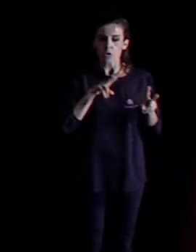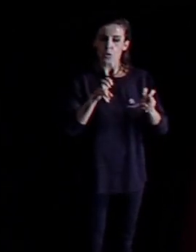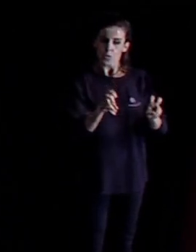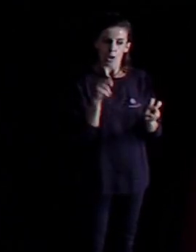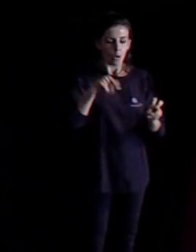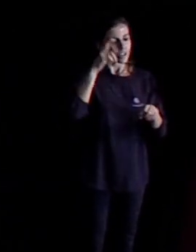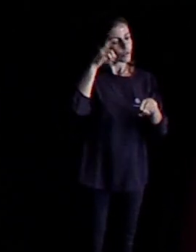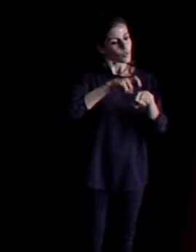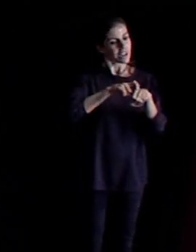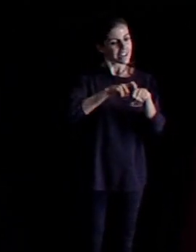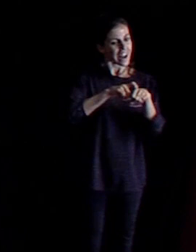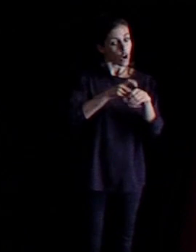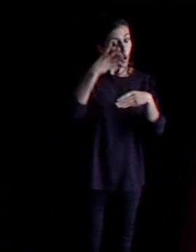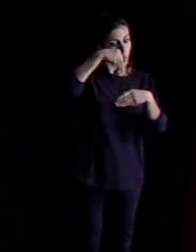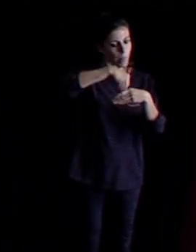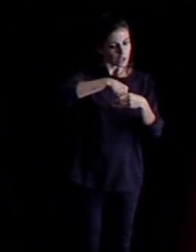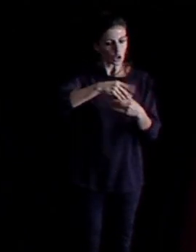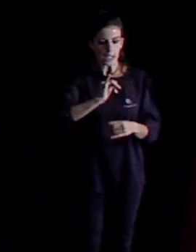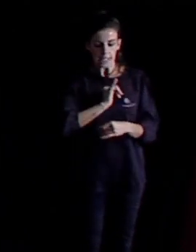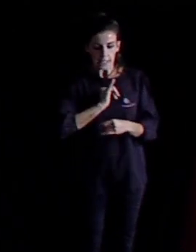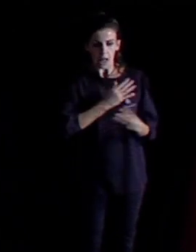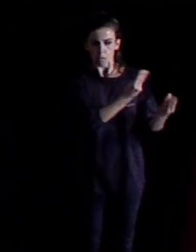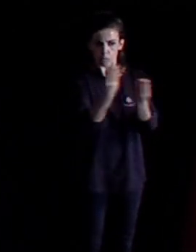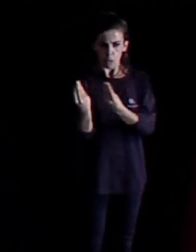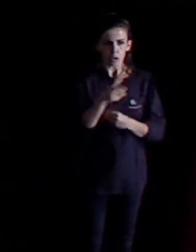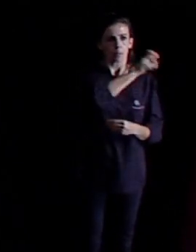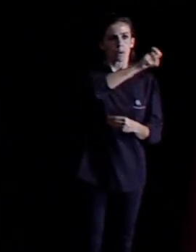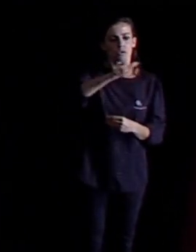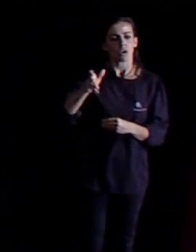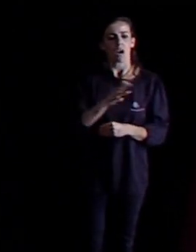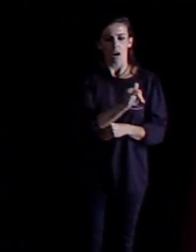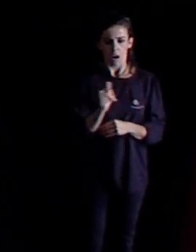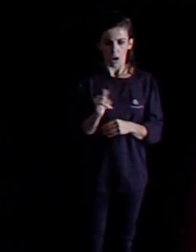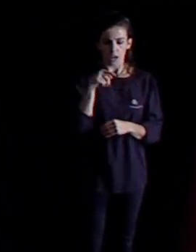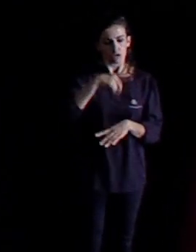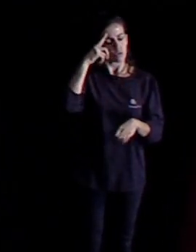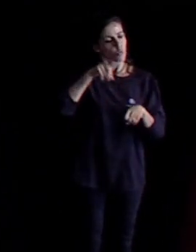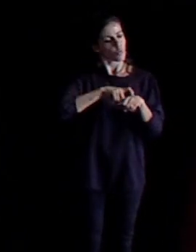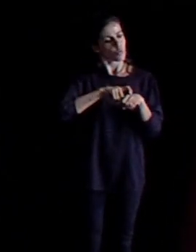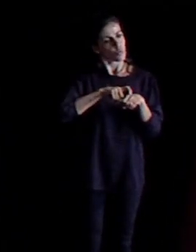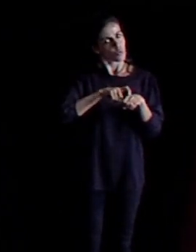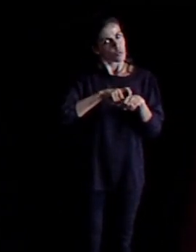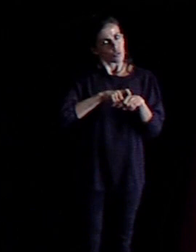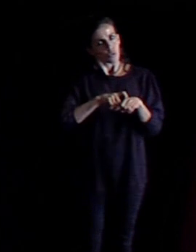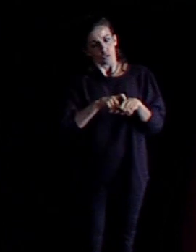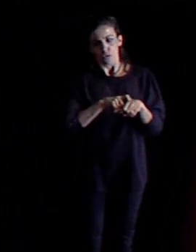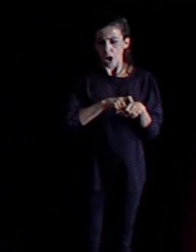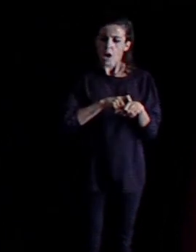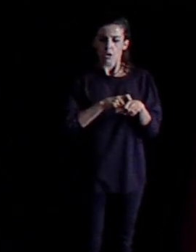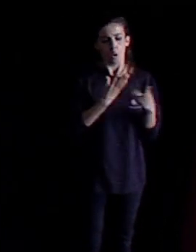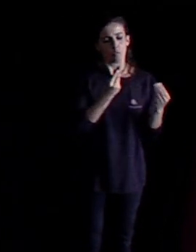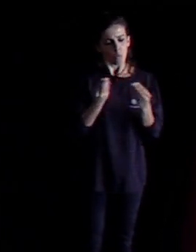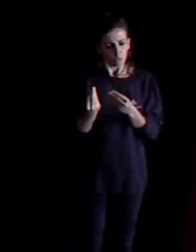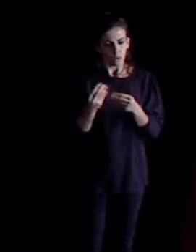un rasgo de personalidad que lo tienen muchísimos sujetos y es un rasgo que domina mucho en la